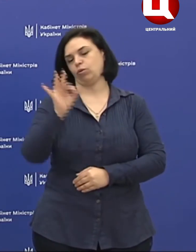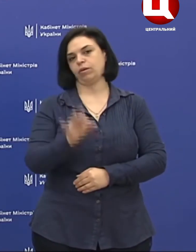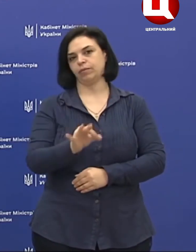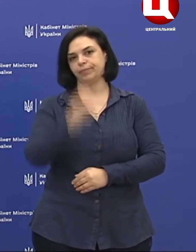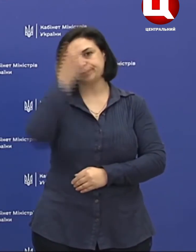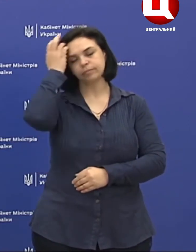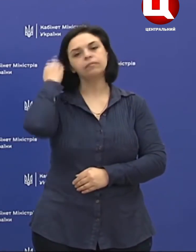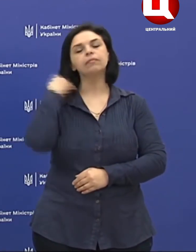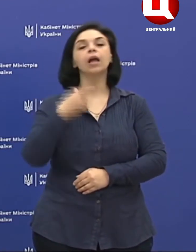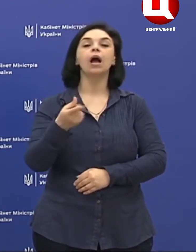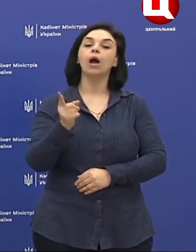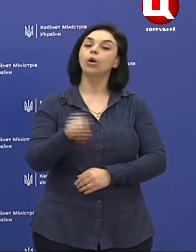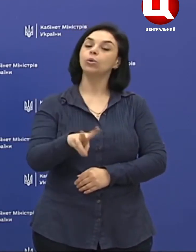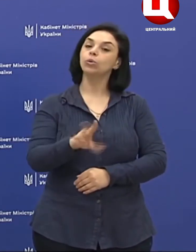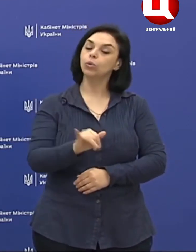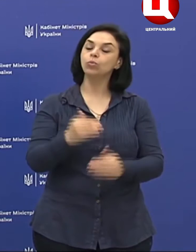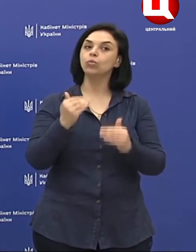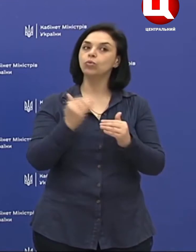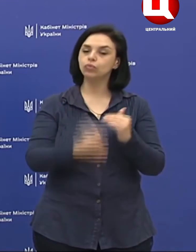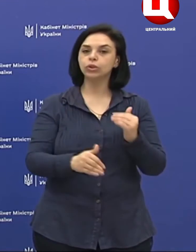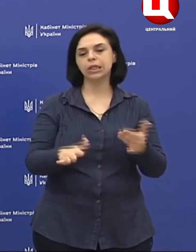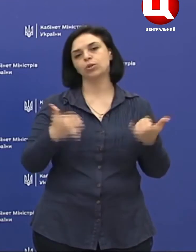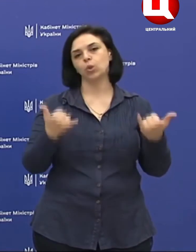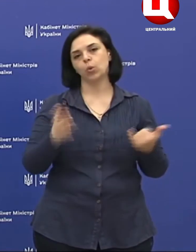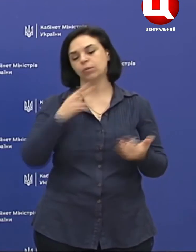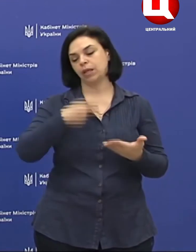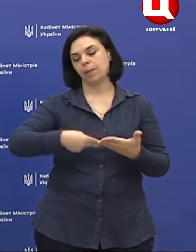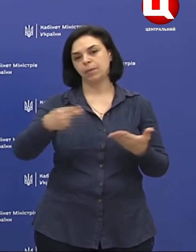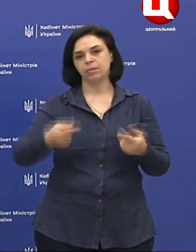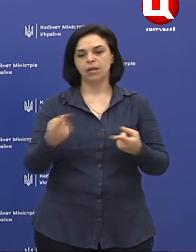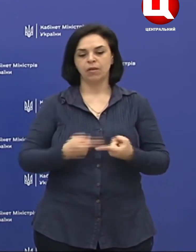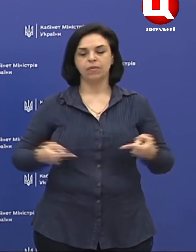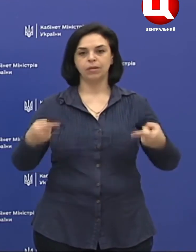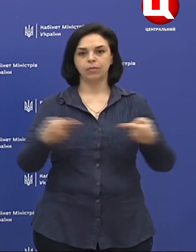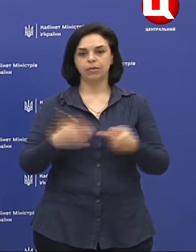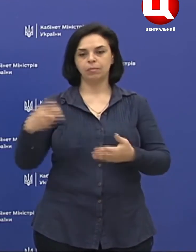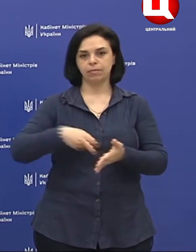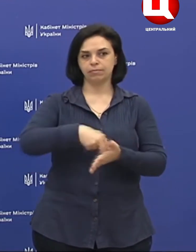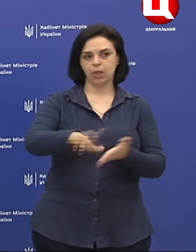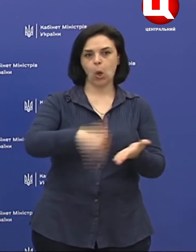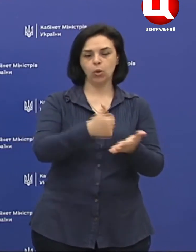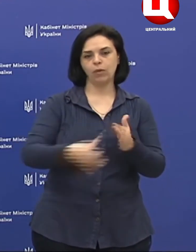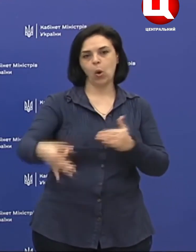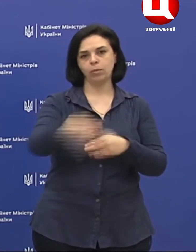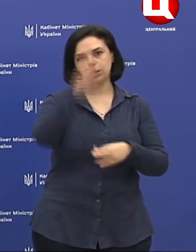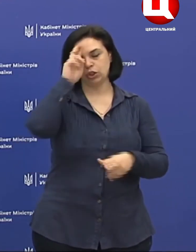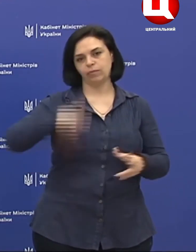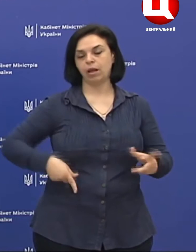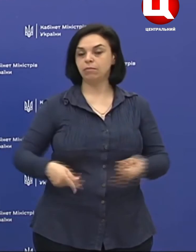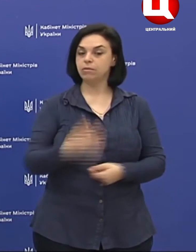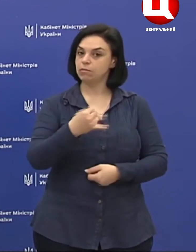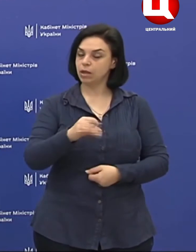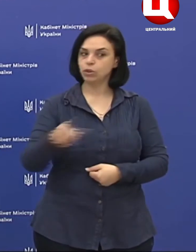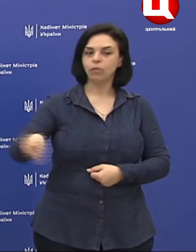20%. Саме тому вже сьогодні буде підписаний відповідний мій лист на голів обласних державних